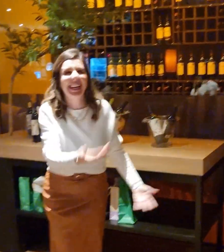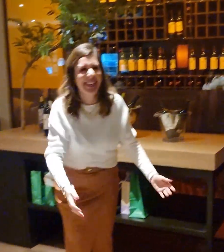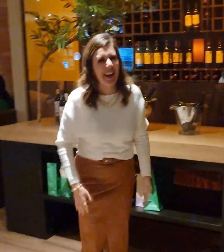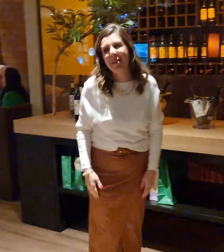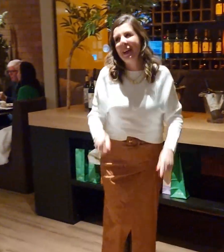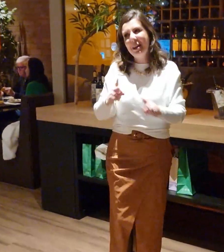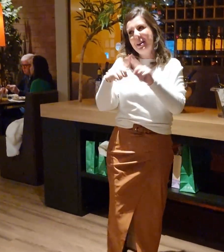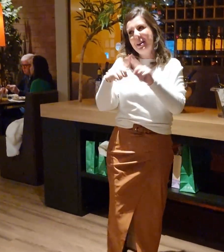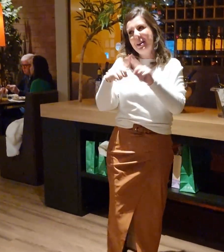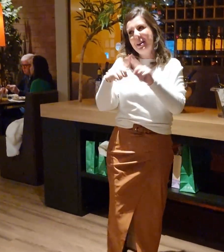Brincadeira.